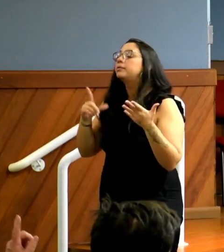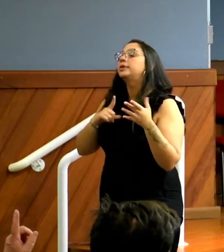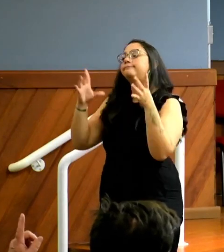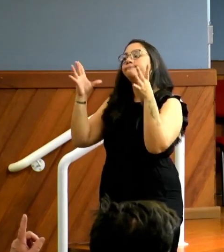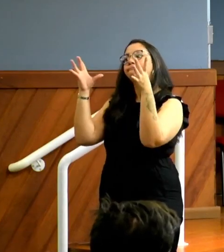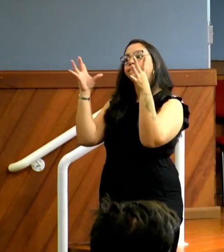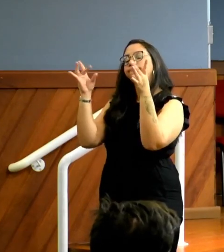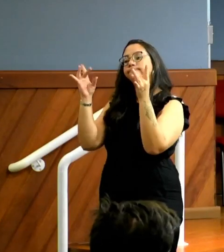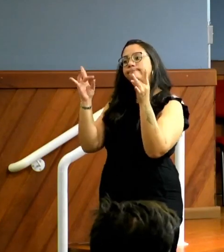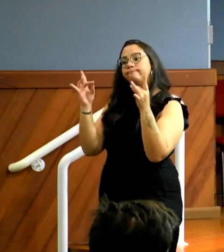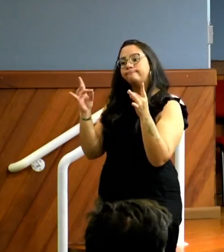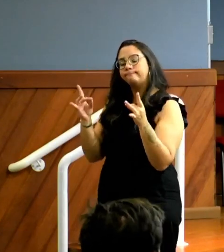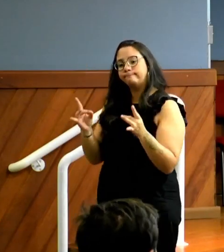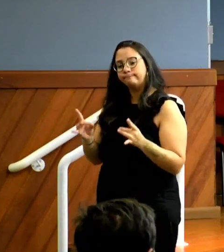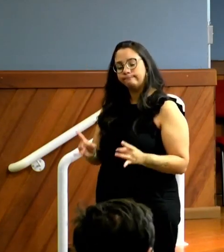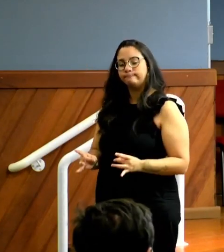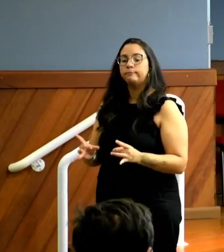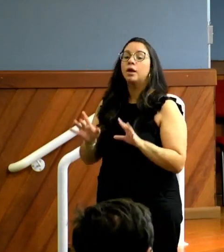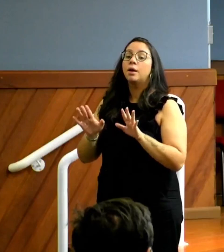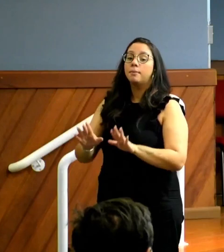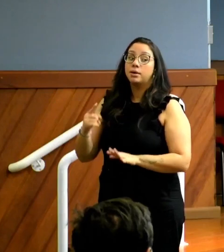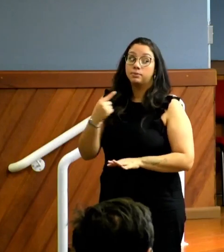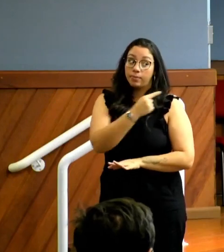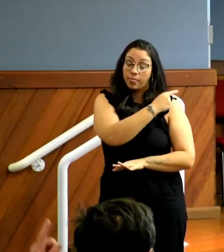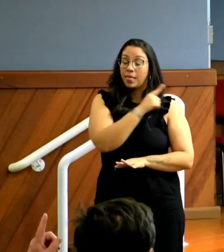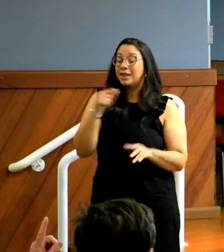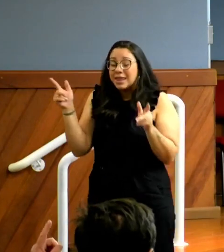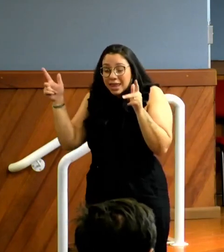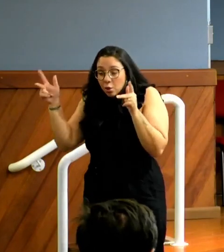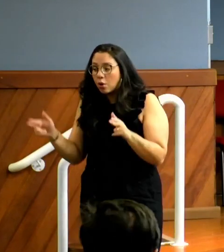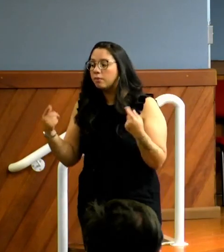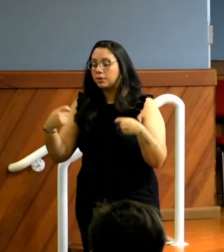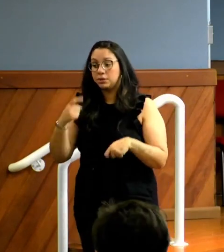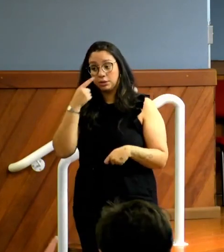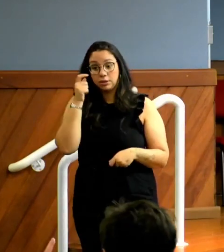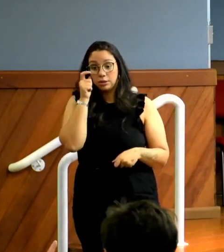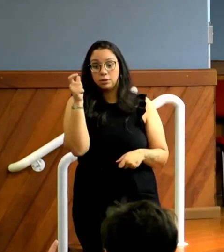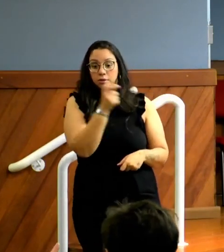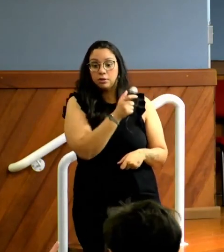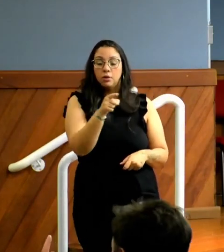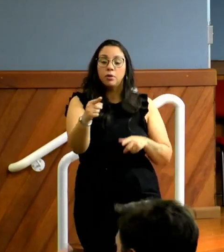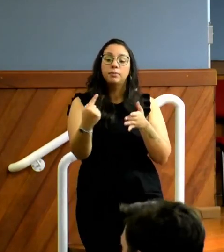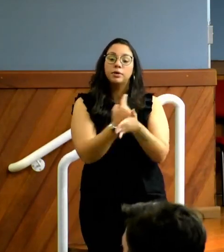aí, né, para pensar. Mas a autenticidade é um ponto necessário.